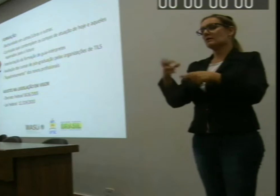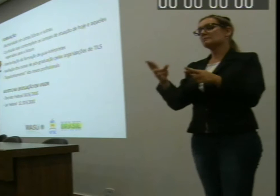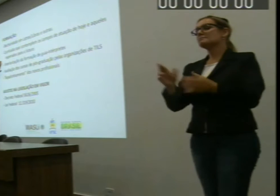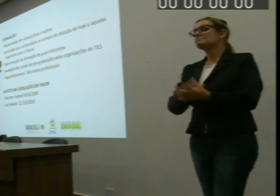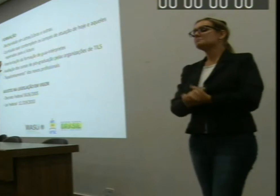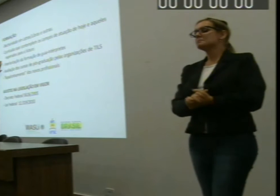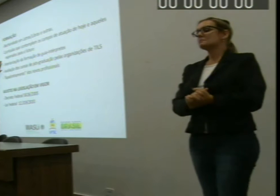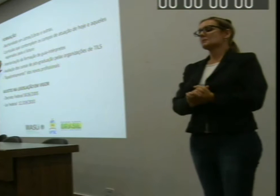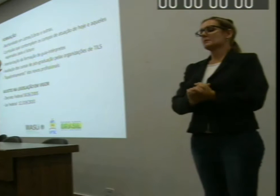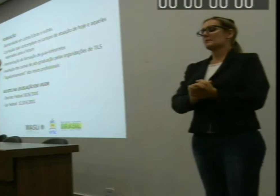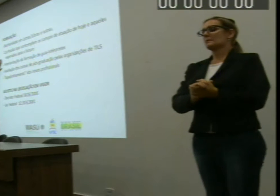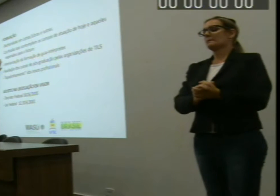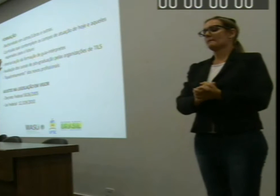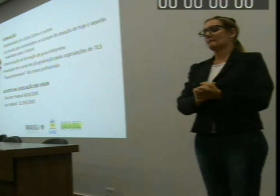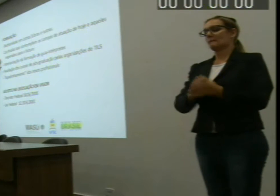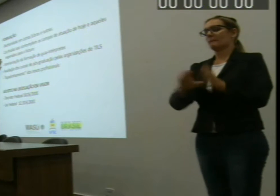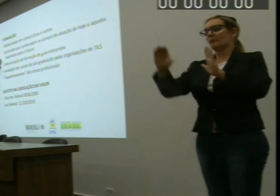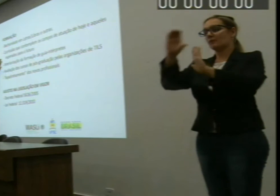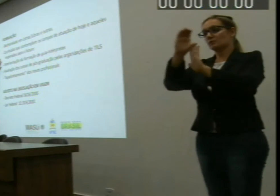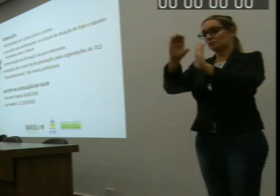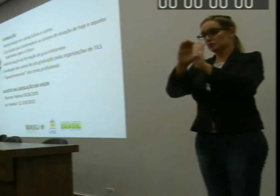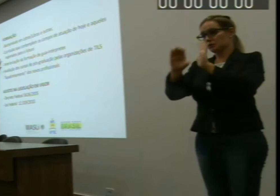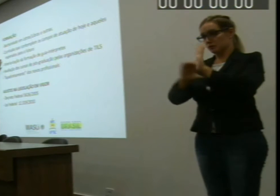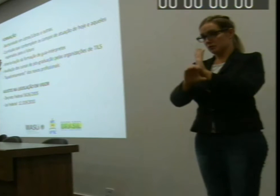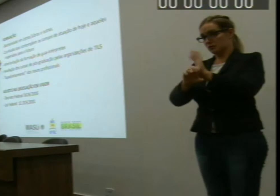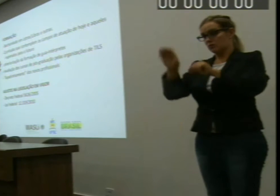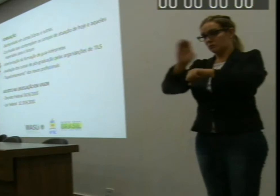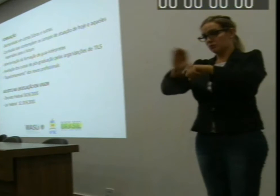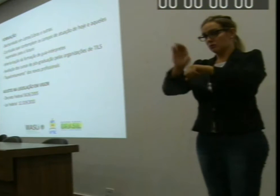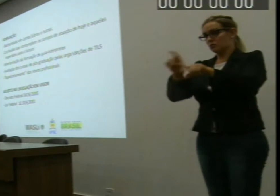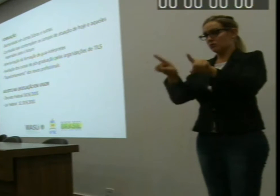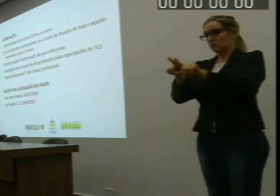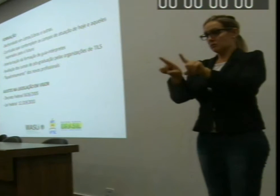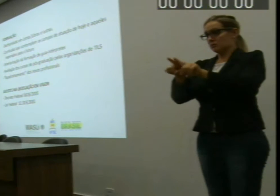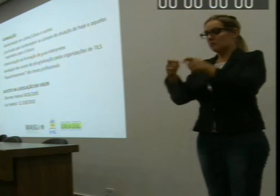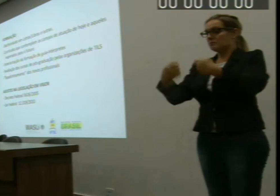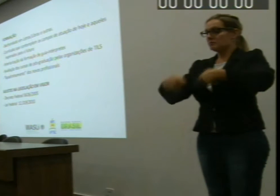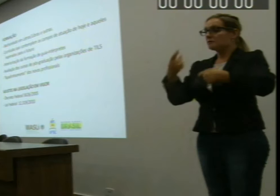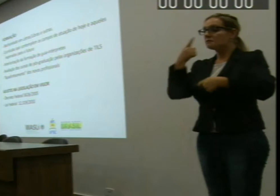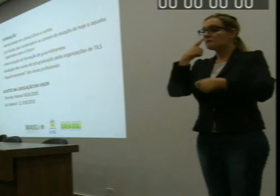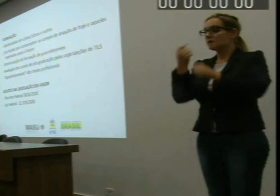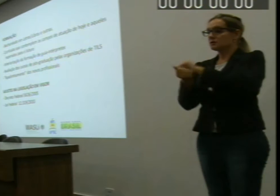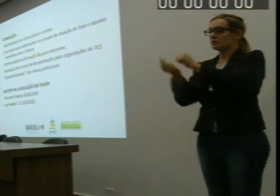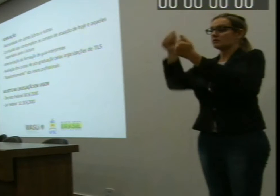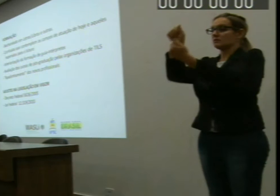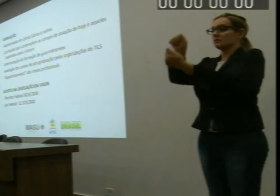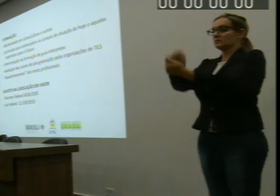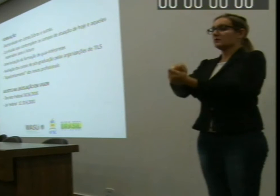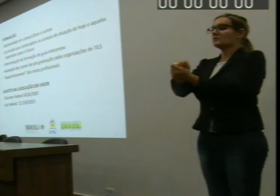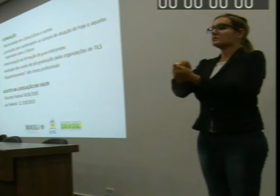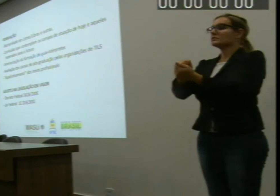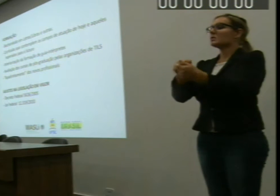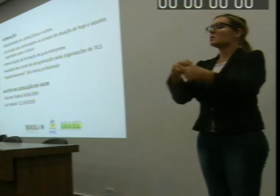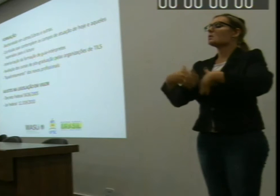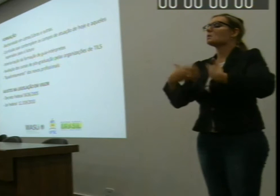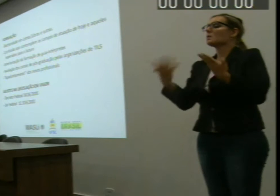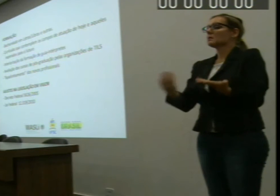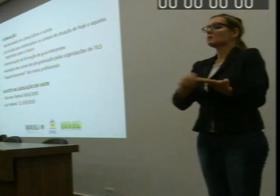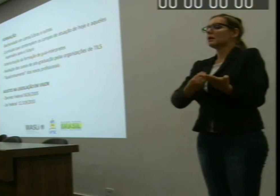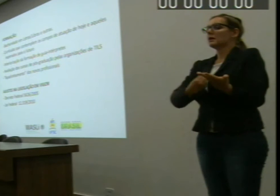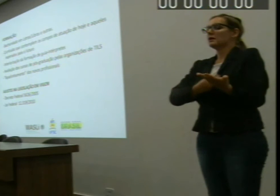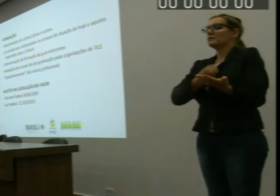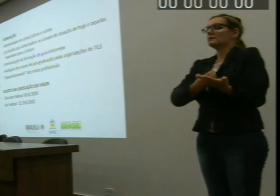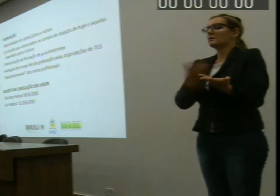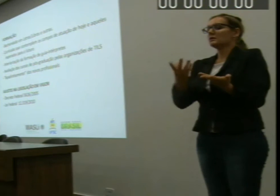que com os currículos desses cursos Eles também precisam se adaptar as realidades dos intérpretes de hoje